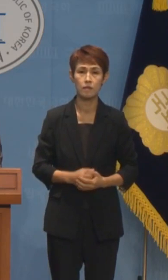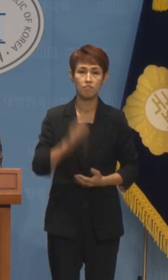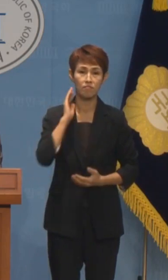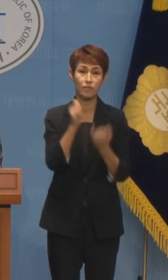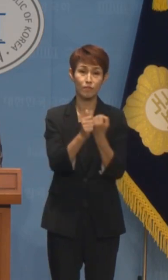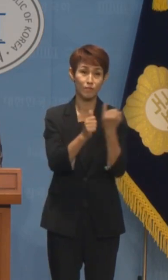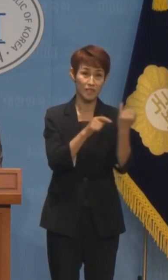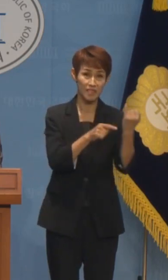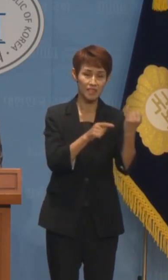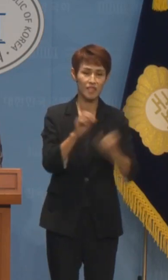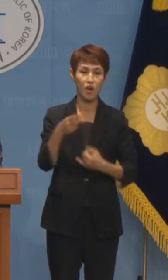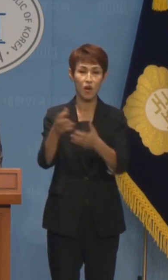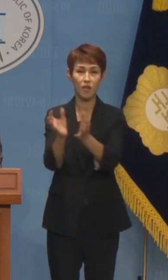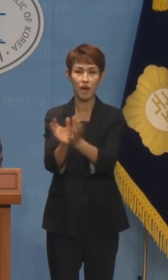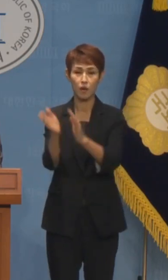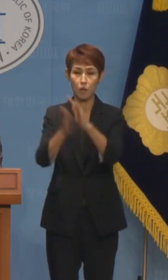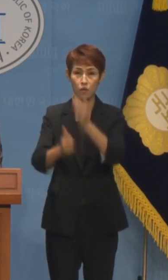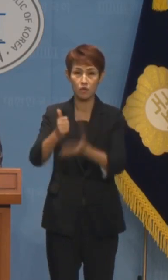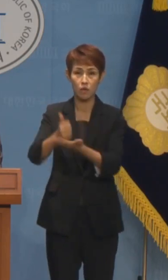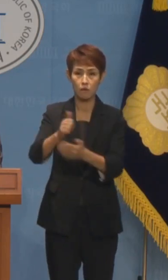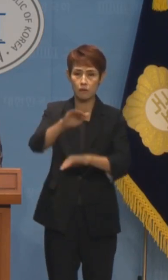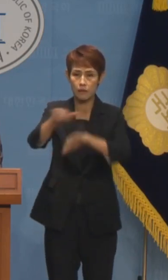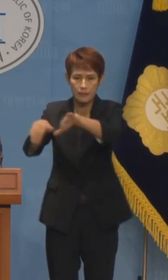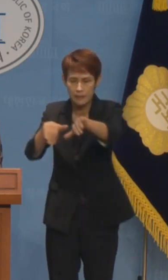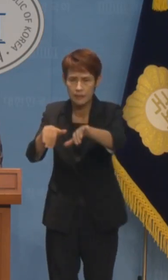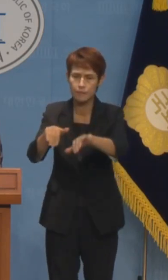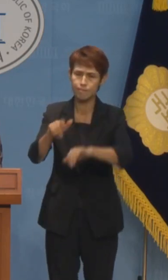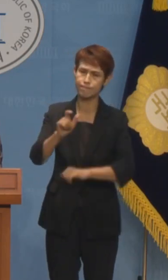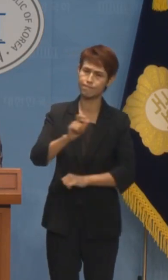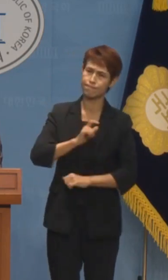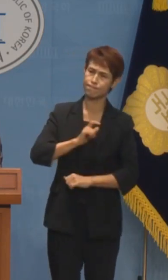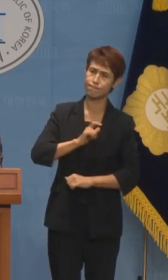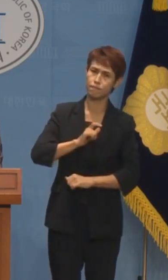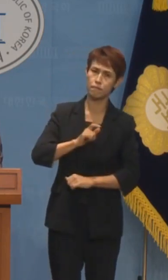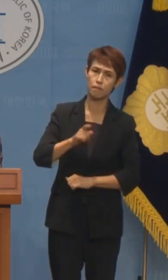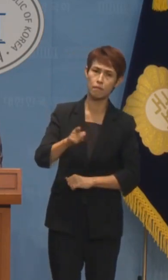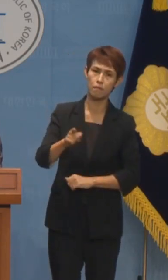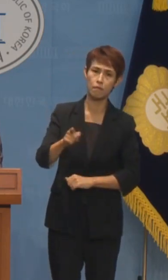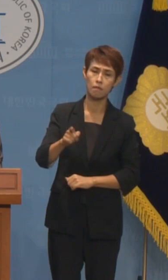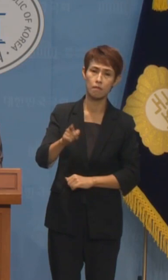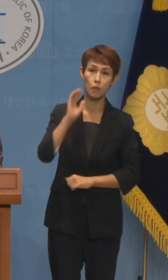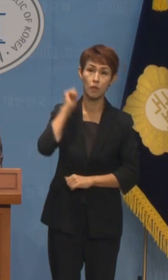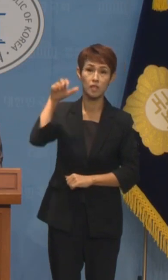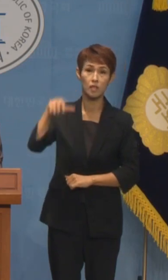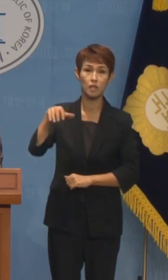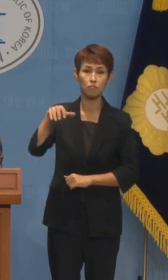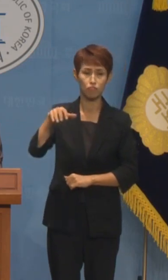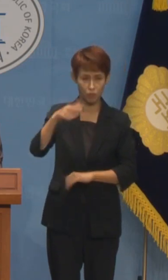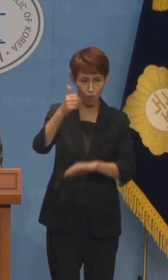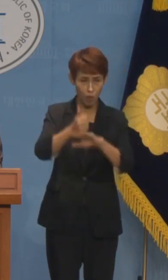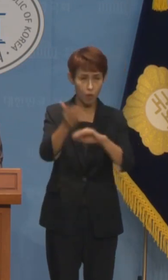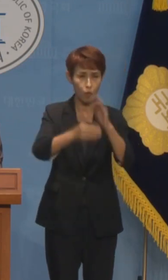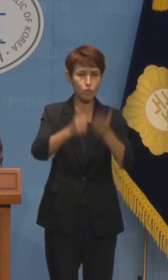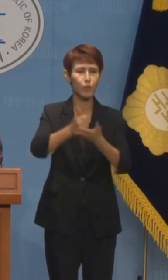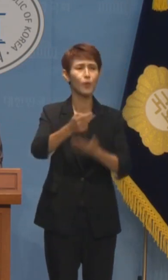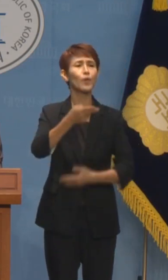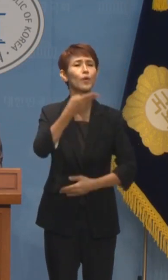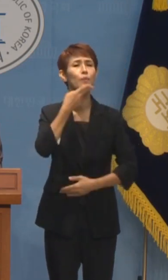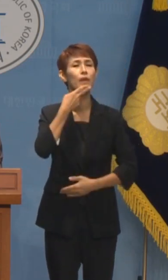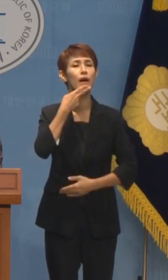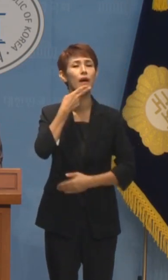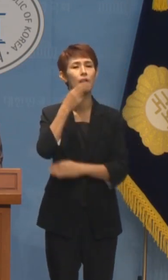여사가 여당의 공천에 개입했다는 의혹이 불거지자 대통령실은 결과적으로 공천이 안